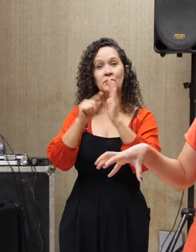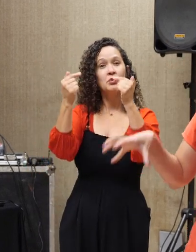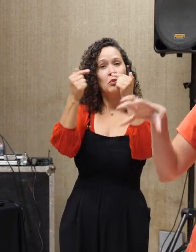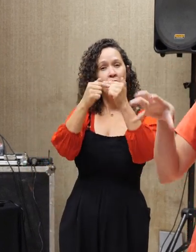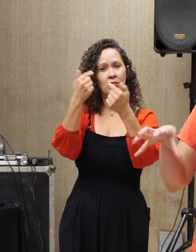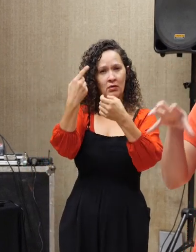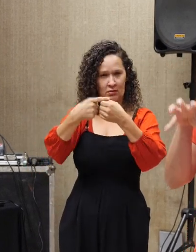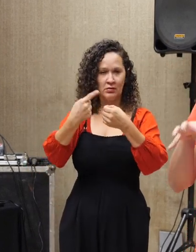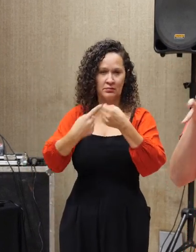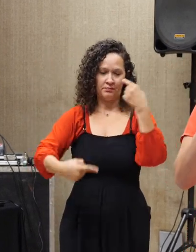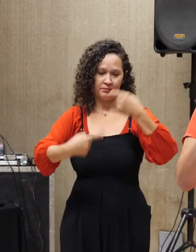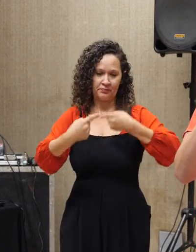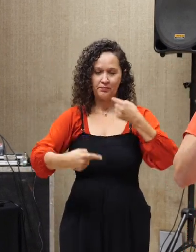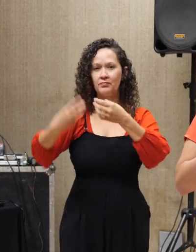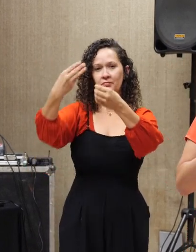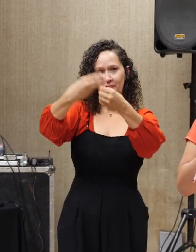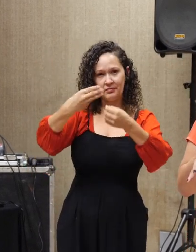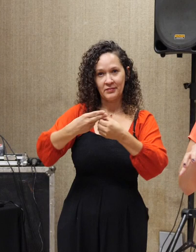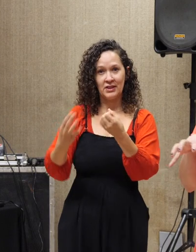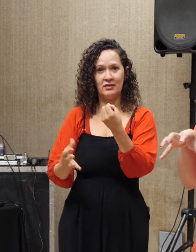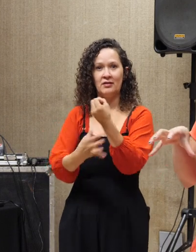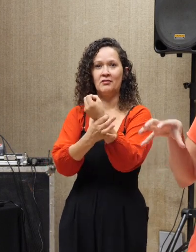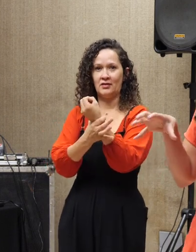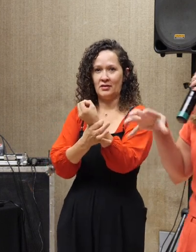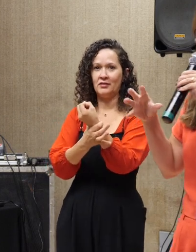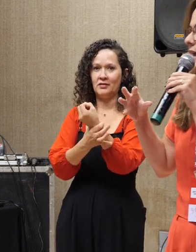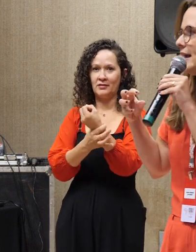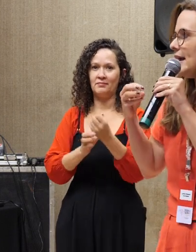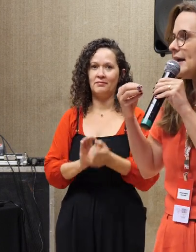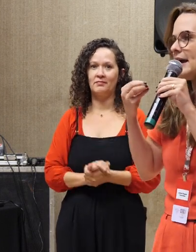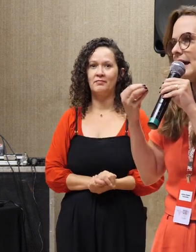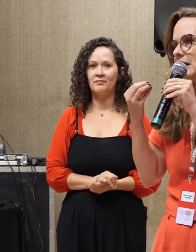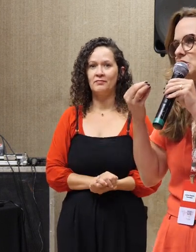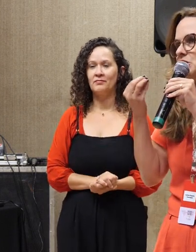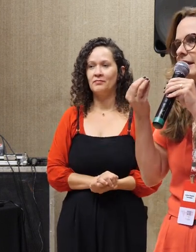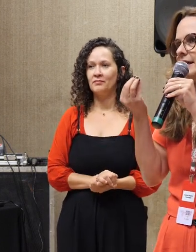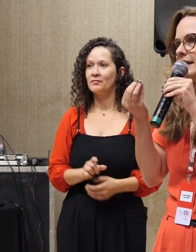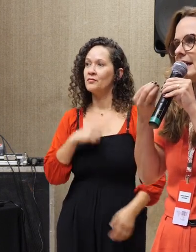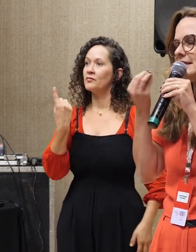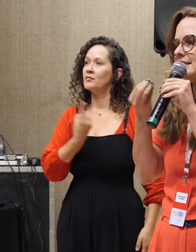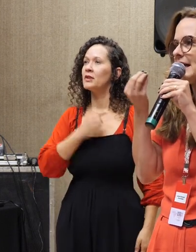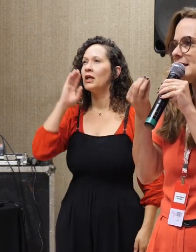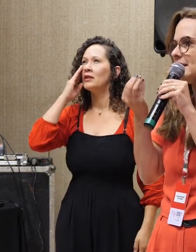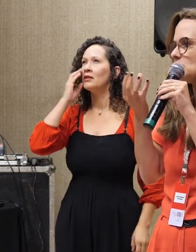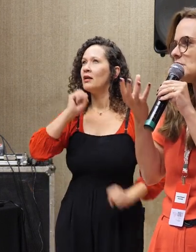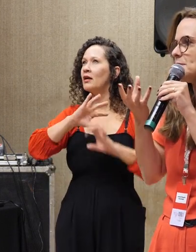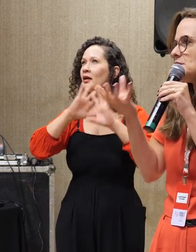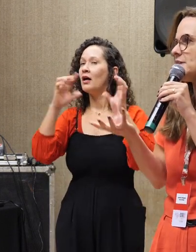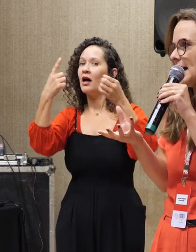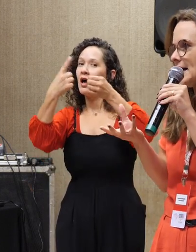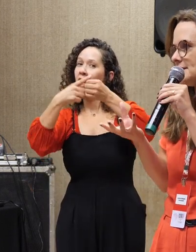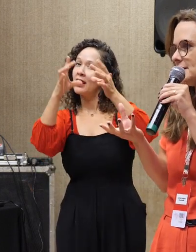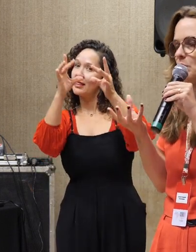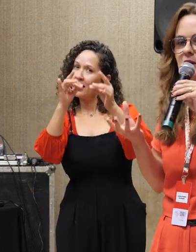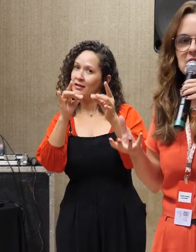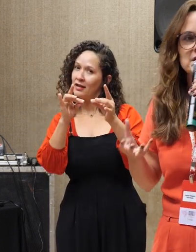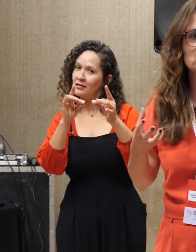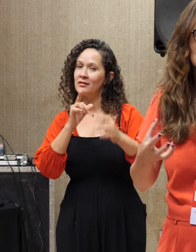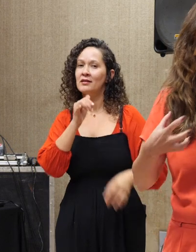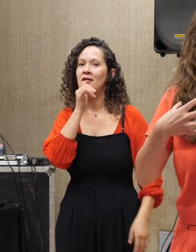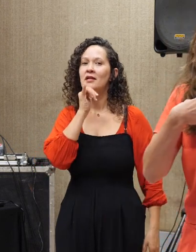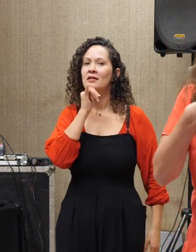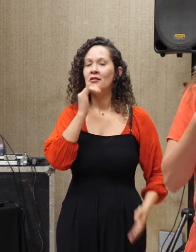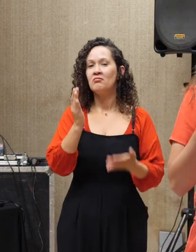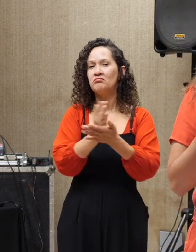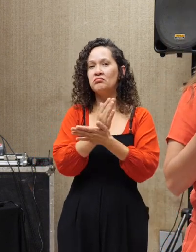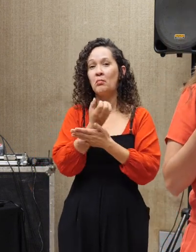específicos de políticas municipais de segurança, a gente tem que entender que a cidade ela tem suas especificidades. Então, por exemplo, às